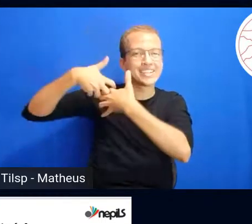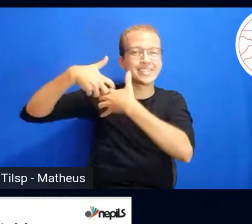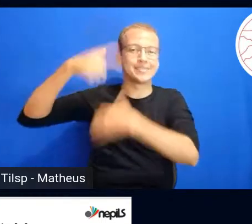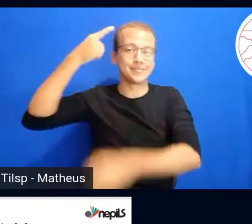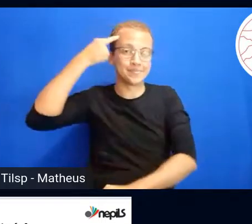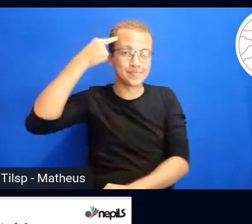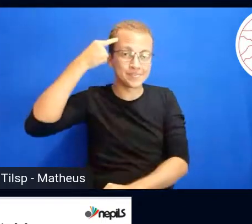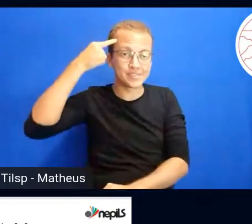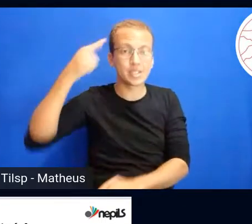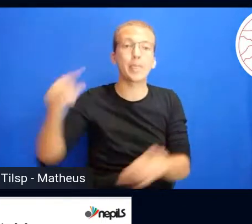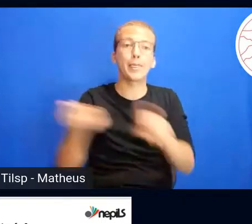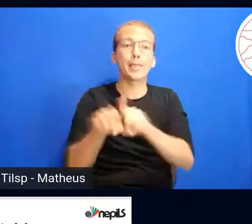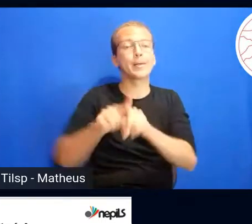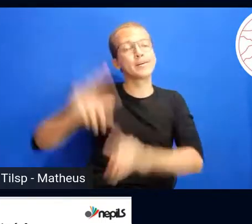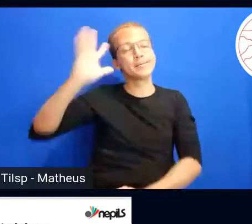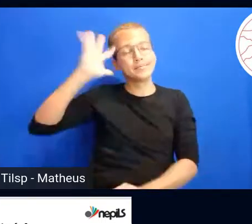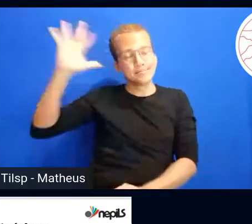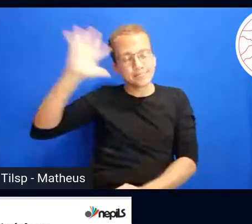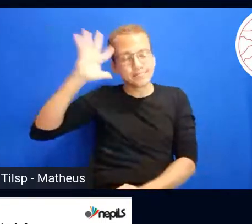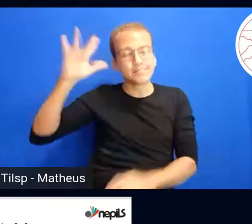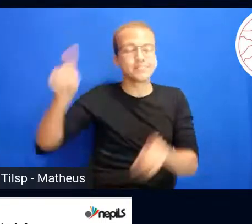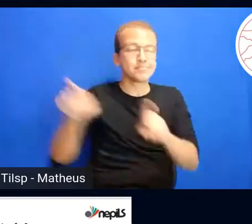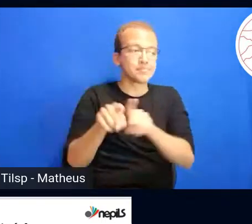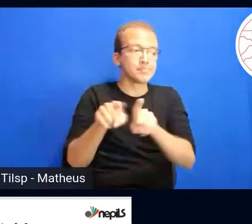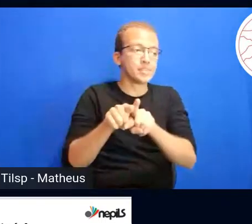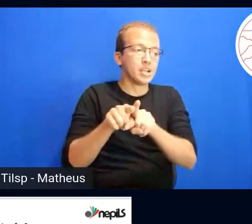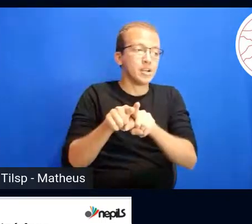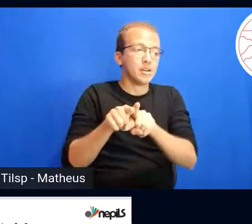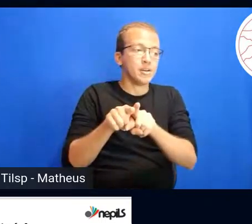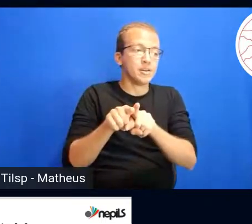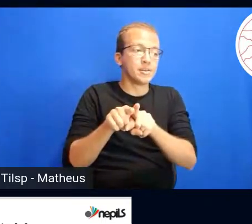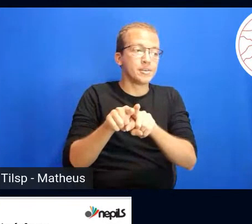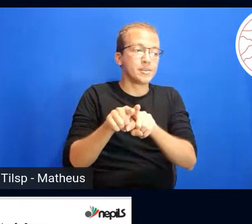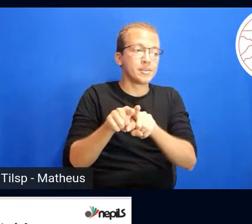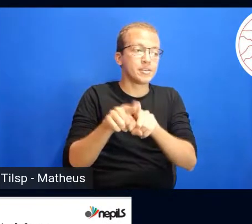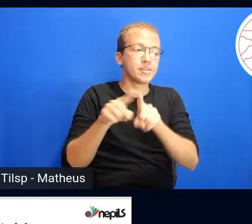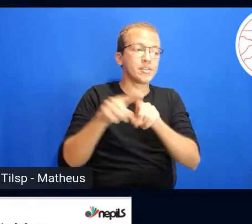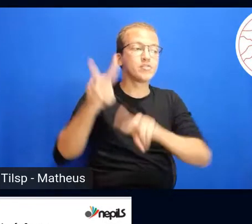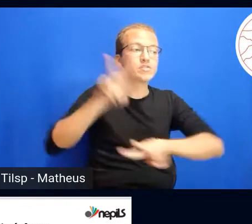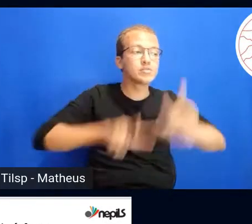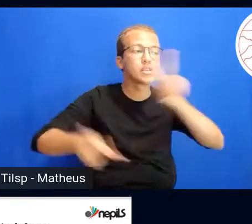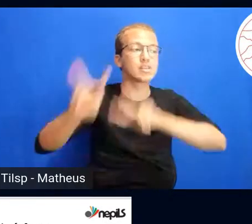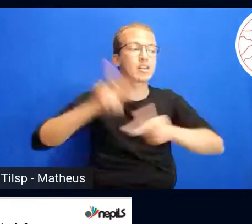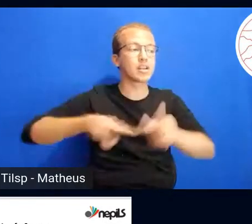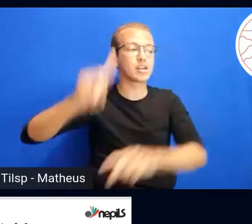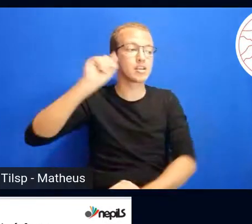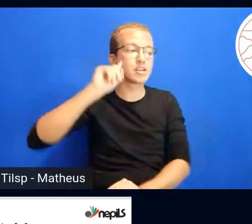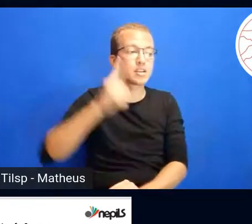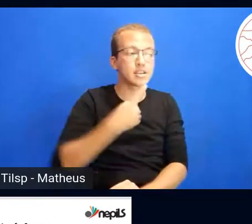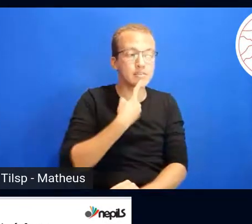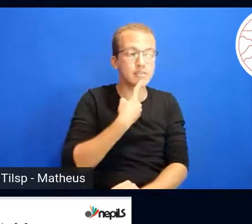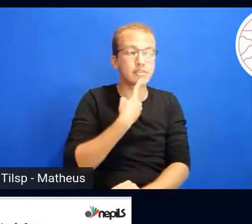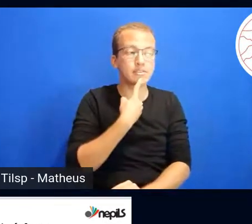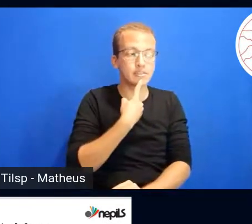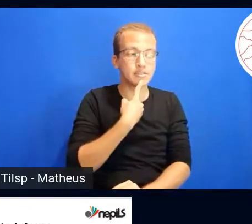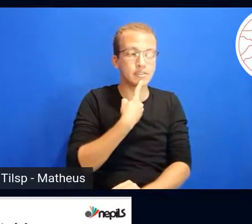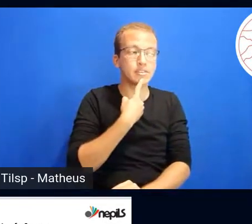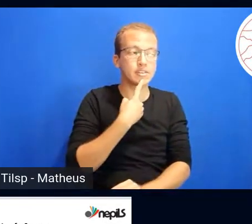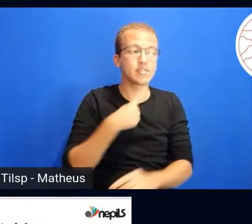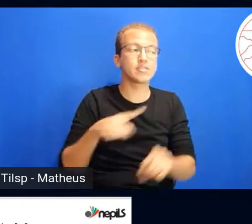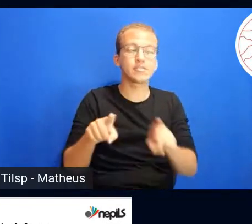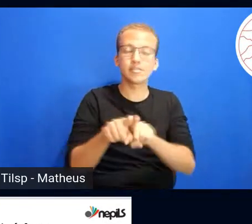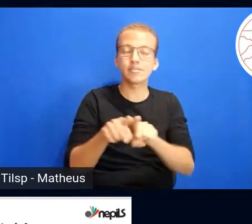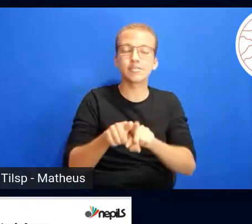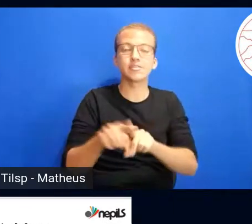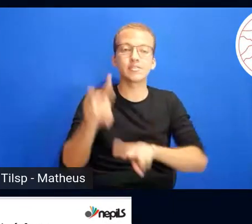refletir também sobre a visualidade do surdo, que a eh defende-se que é essencialmente visual, mas